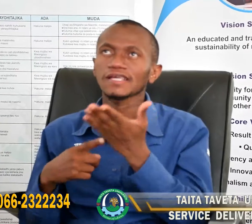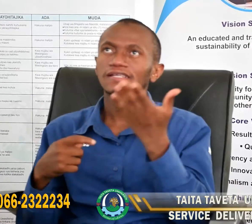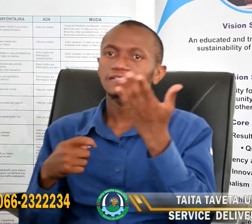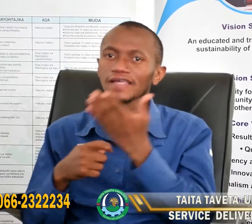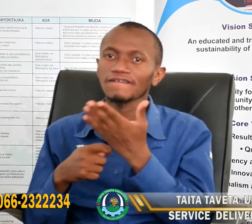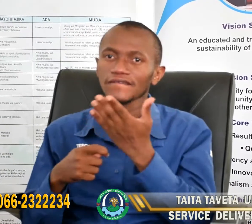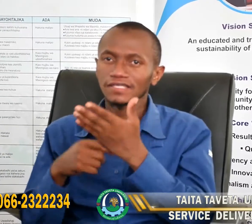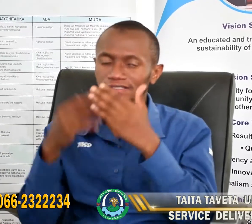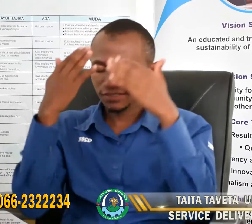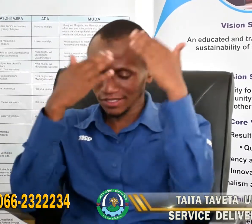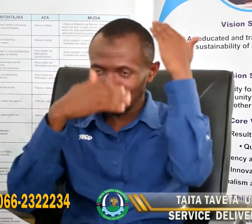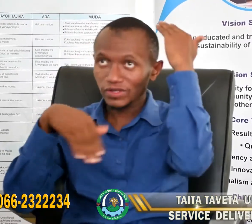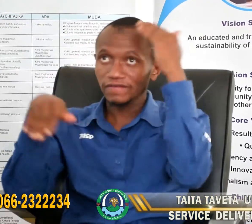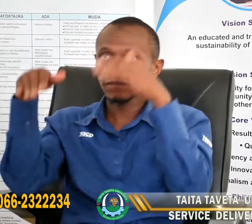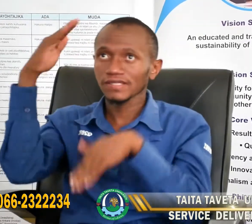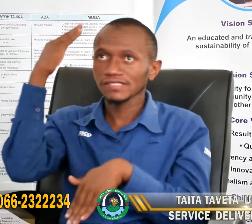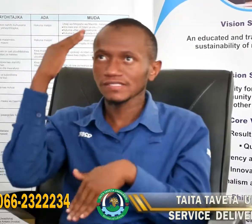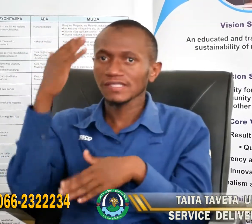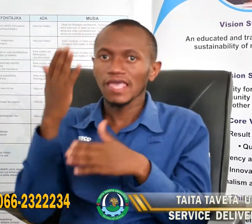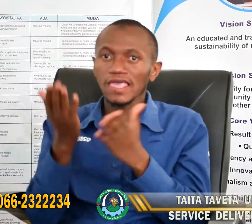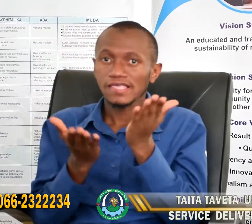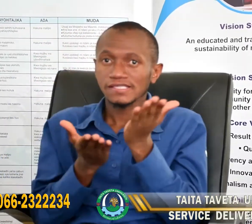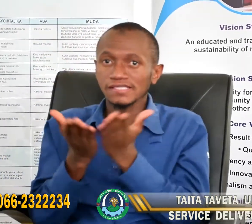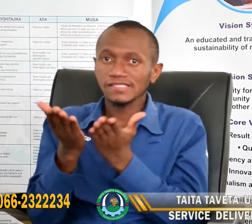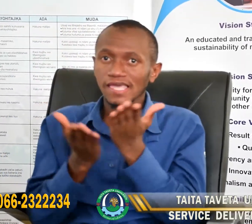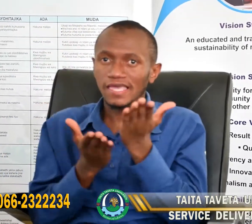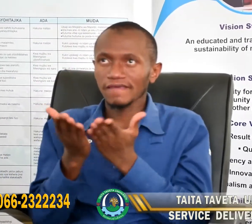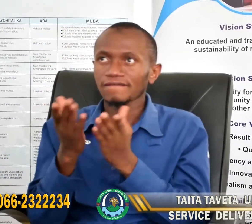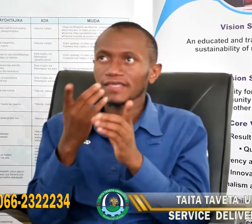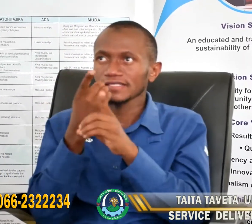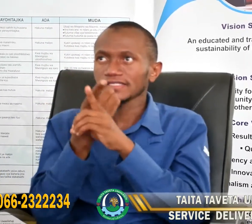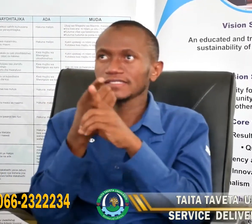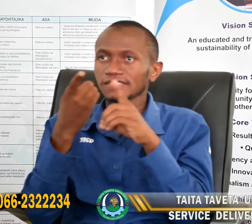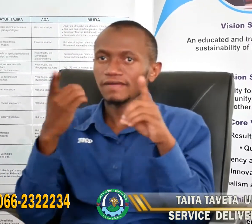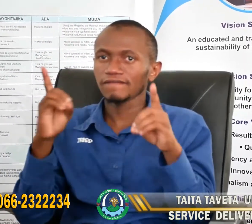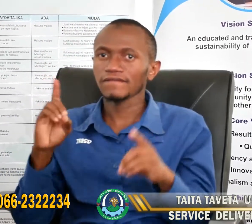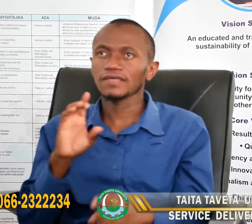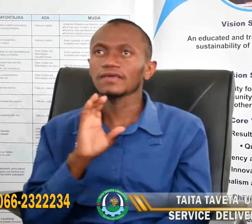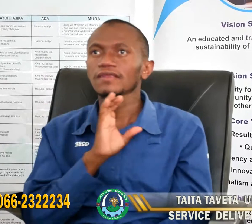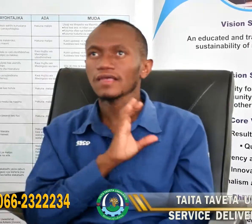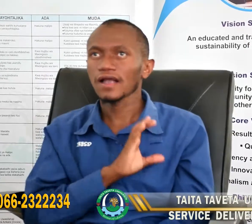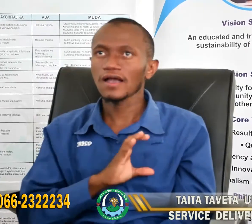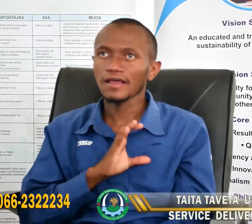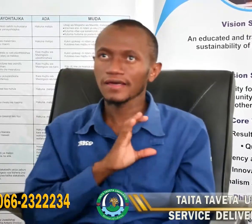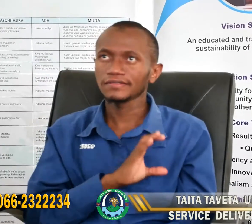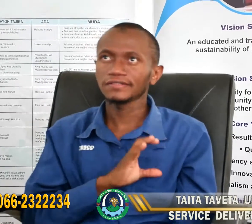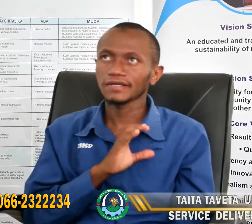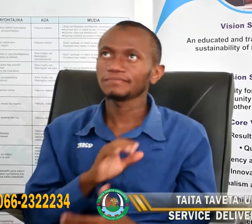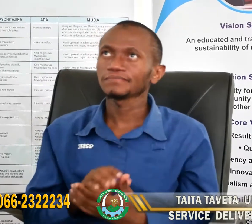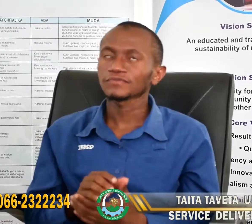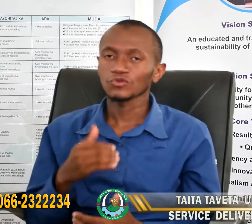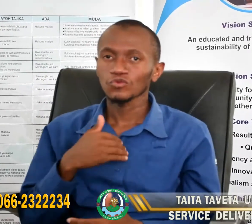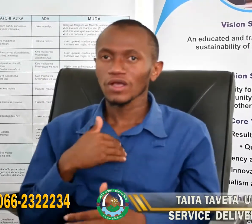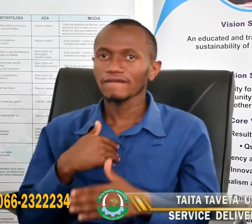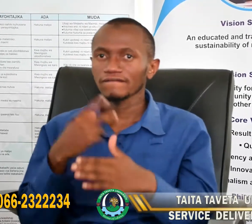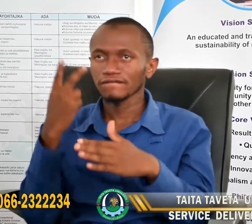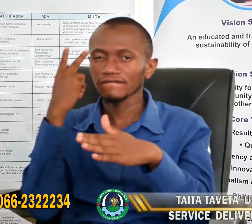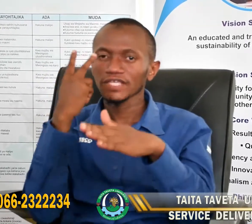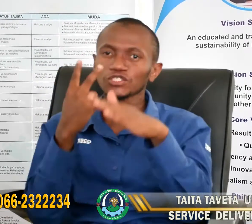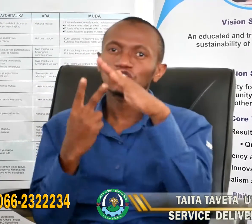Chuo Kikuu cha Taita Taveta. Hati ya utoaji huduma. Ruwaza. Jamii iliyoelimika na